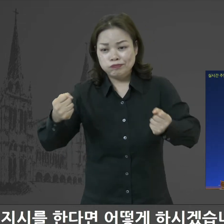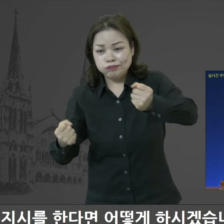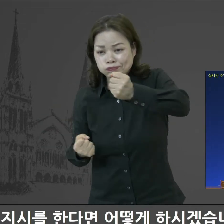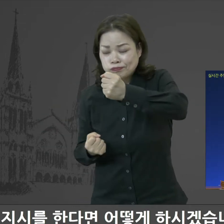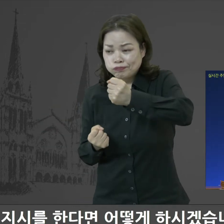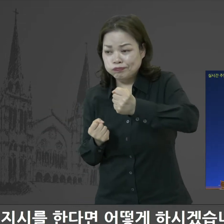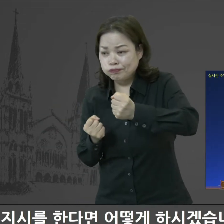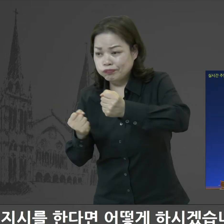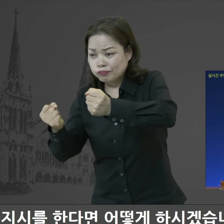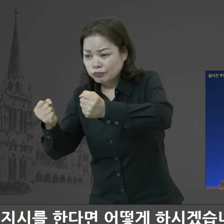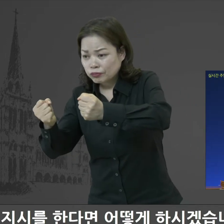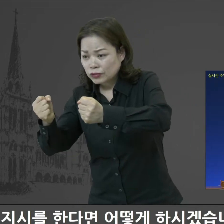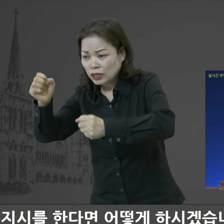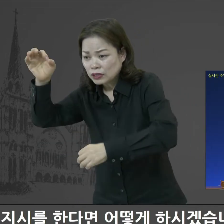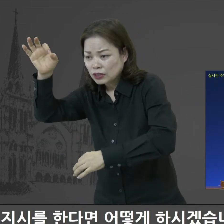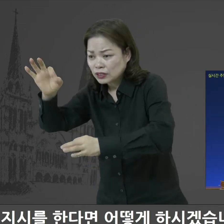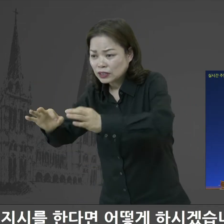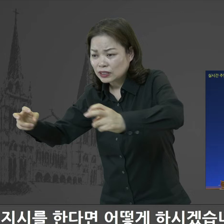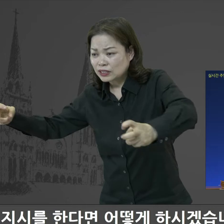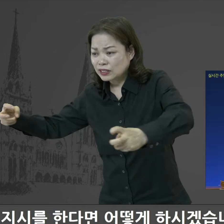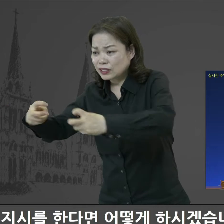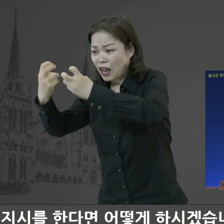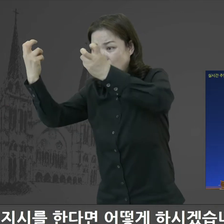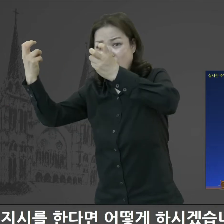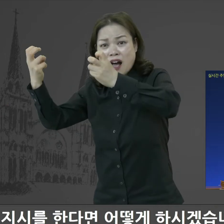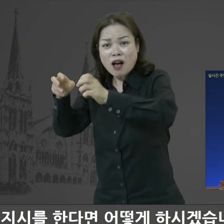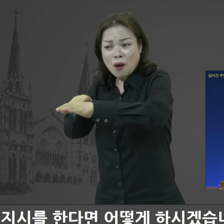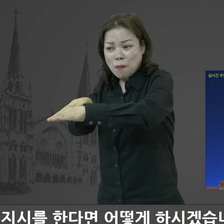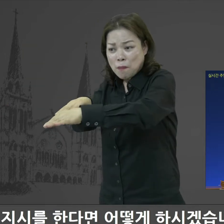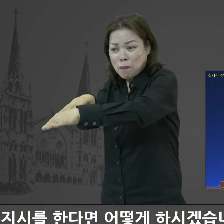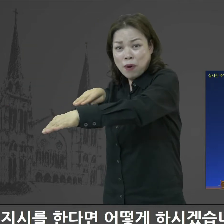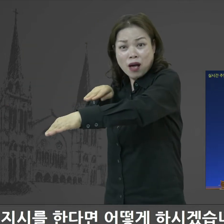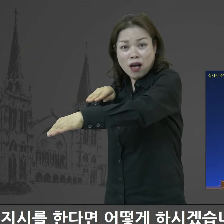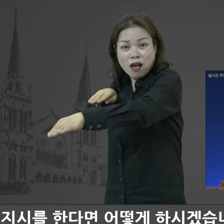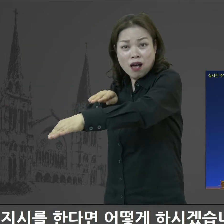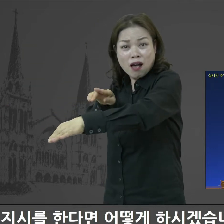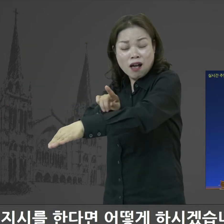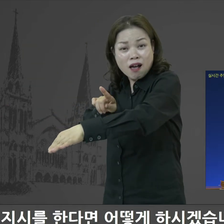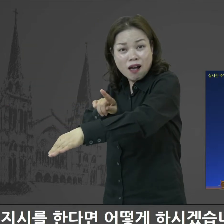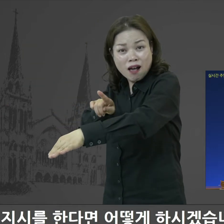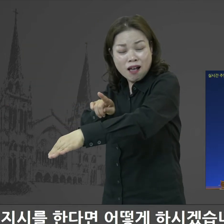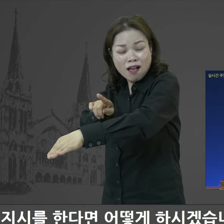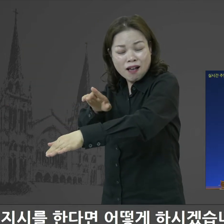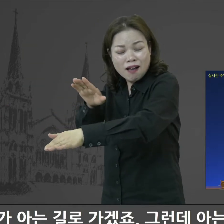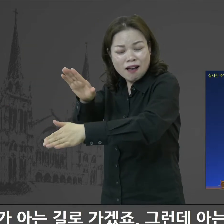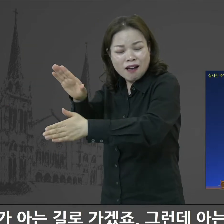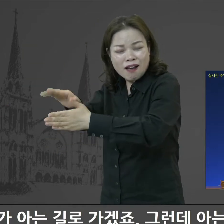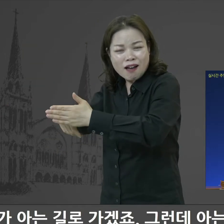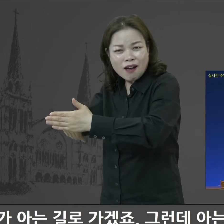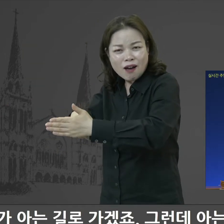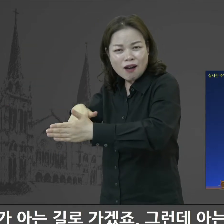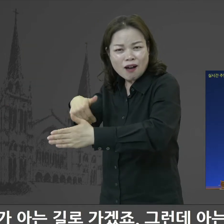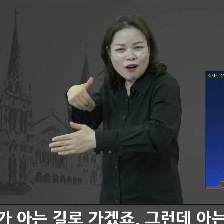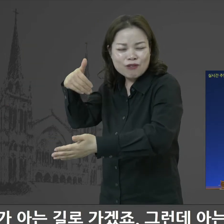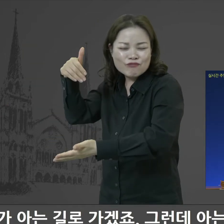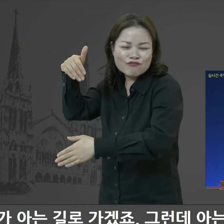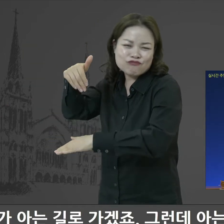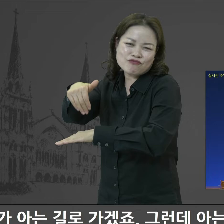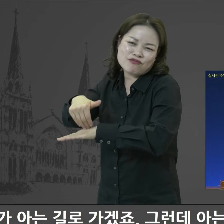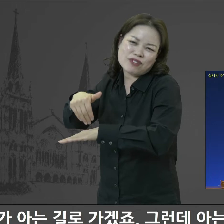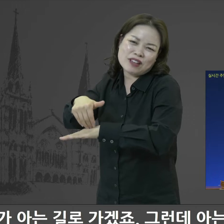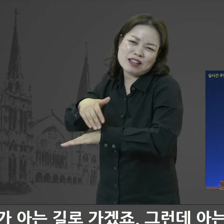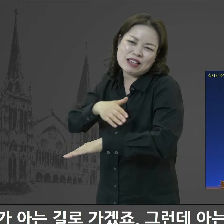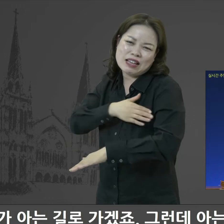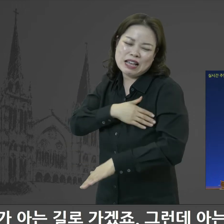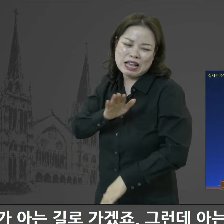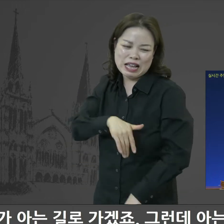그곳에 사고가 나가지고 차들이 꽉 막혀 있으면 여러분 어떨까요? 그때서야 후회를 하죠. 역시